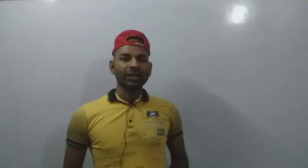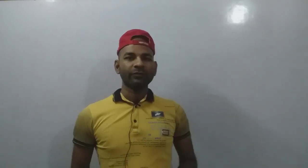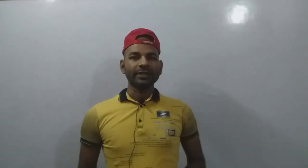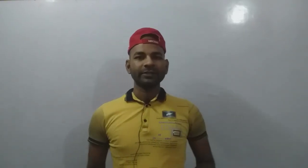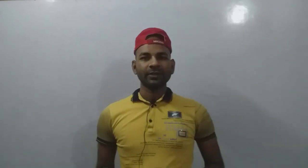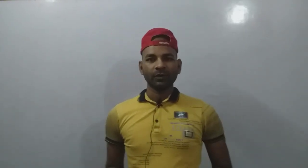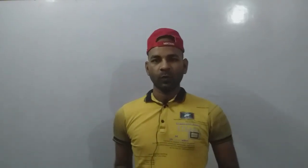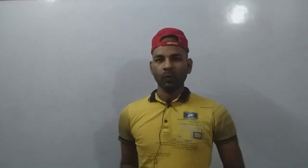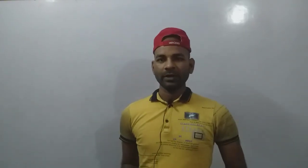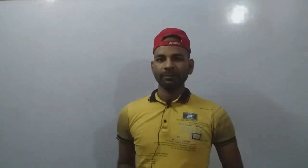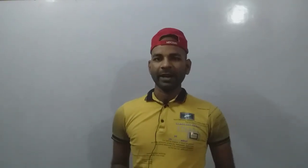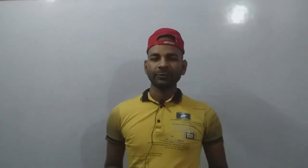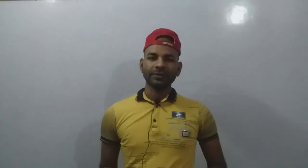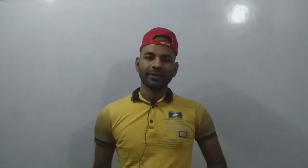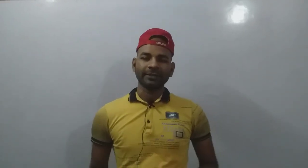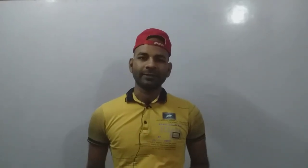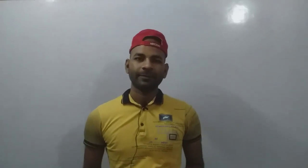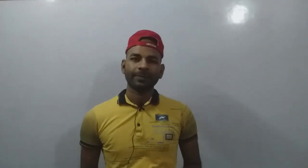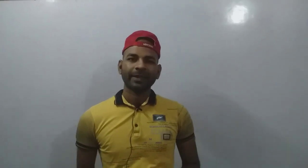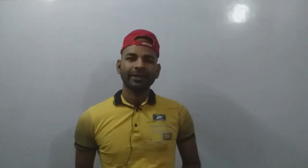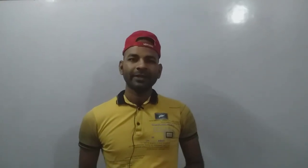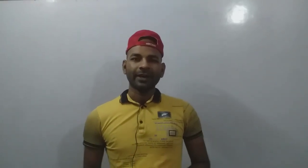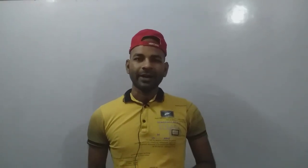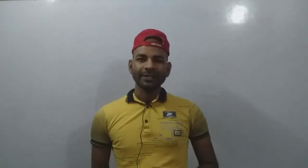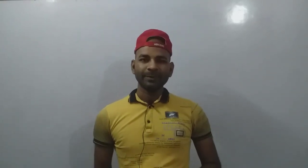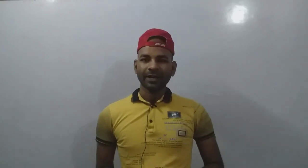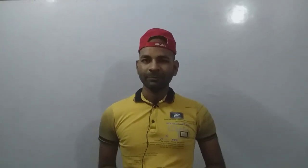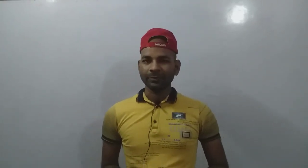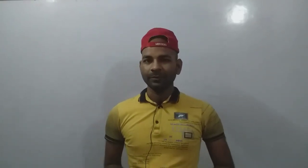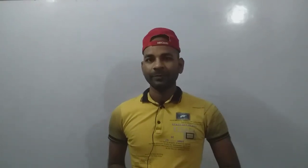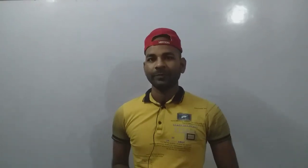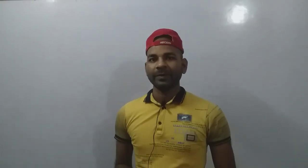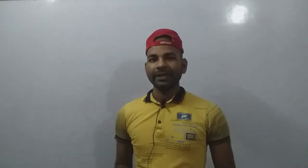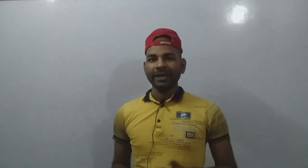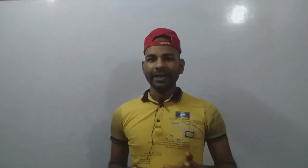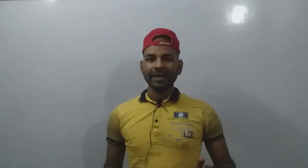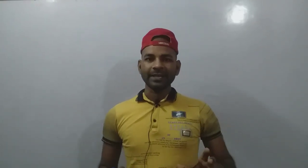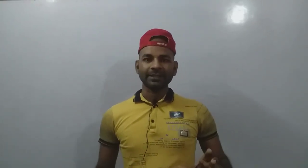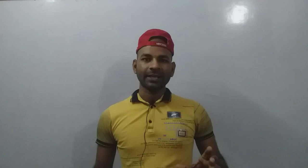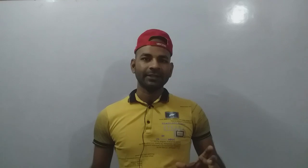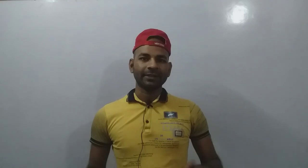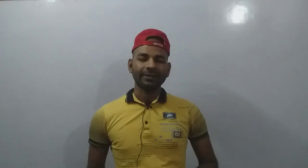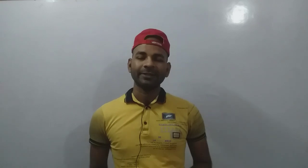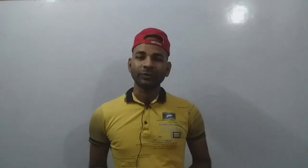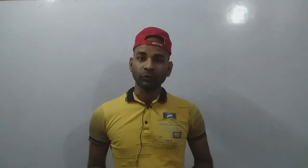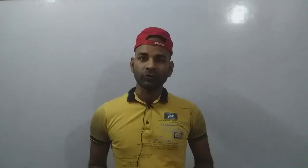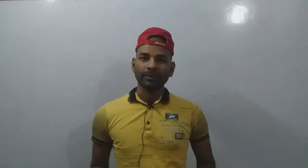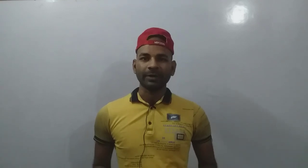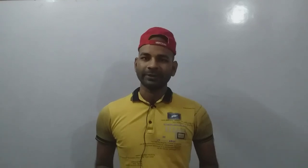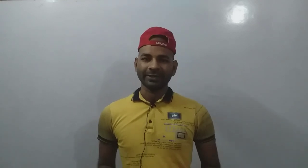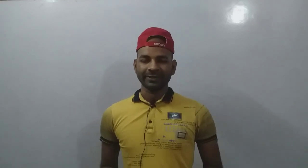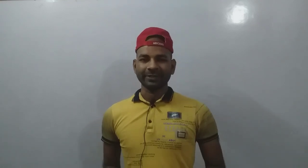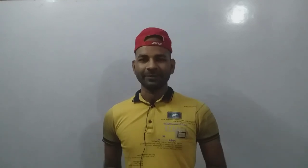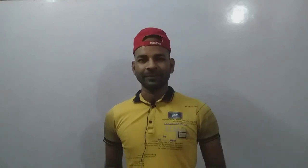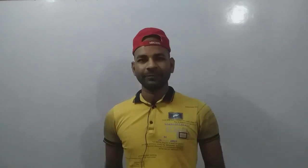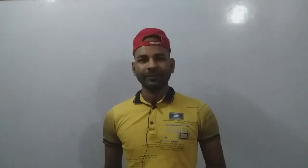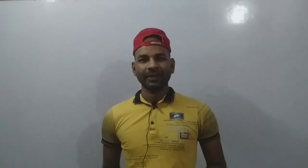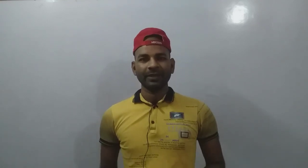हेलो फ्रेंड्स, वेलकम बैक टू दिस चैनल। आज मैं आपको ASL का दूसरा भाग बताने जा रहा हूँ